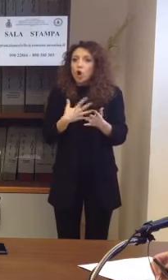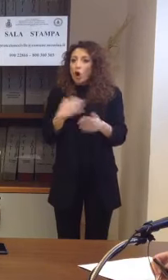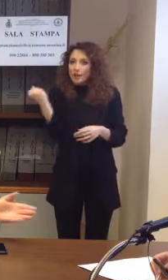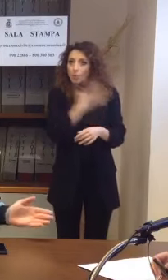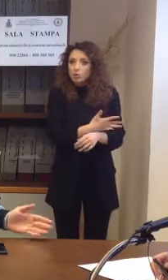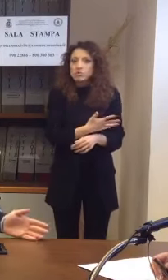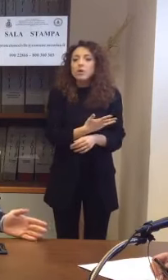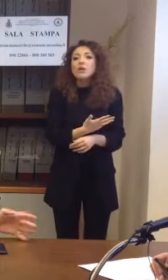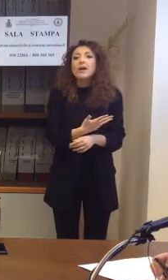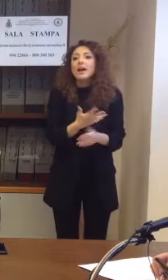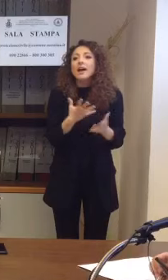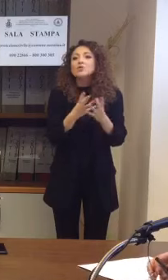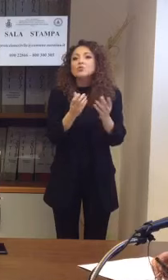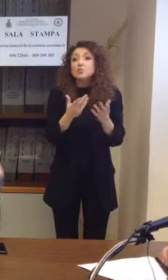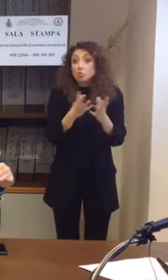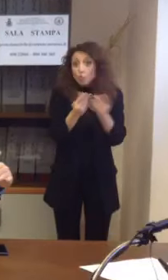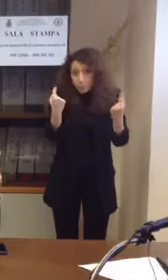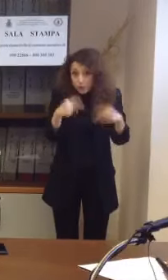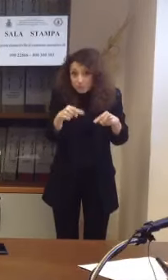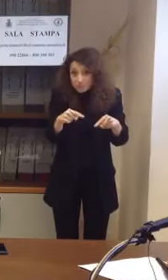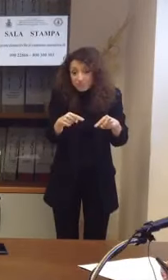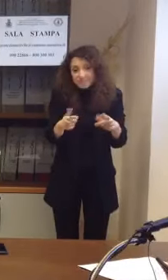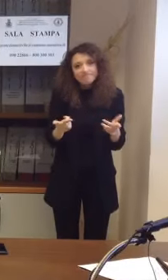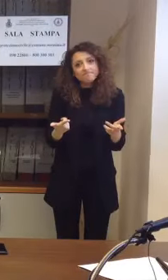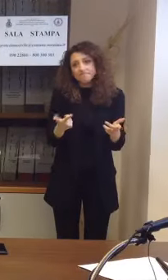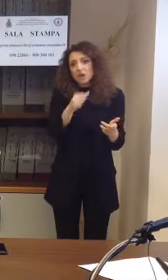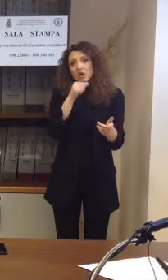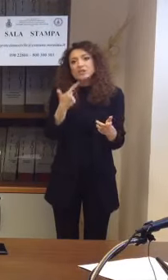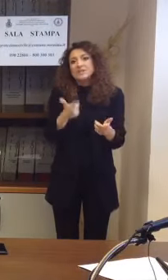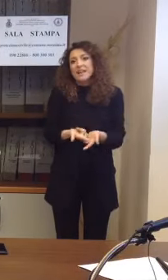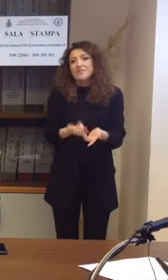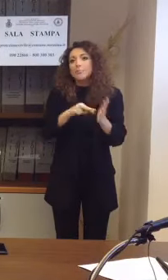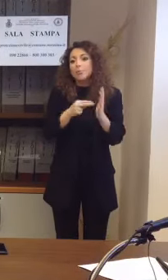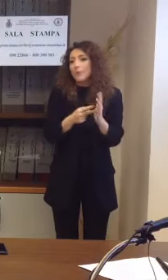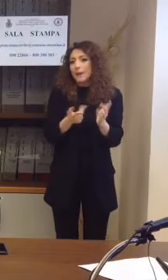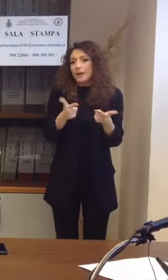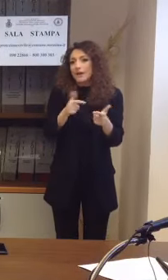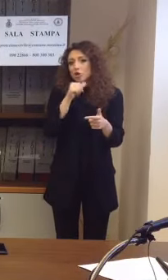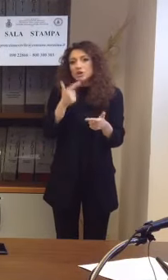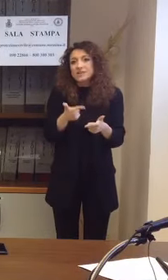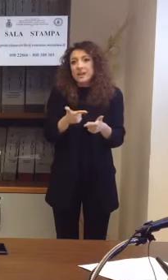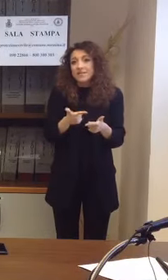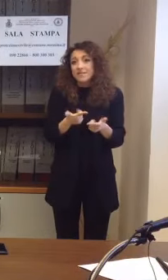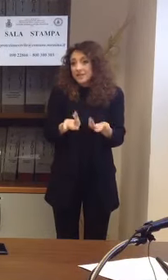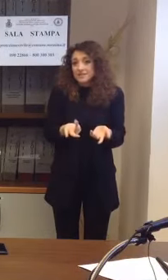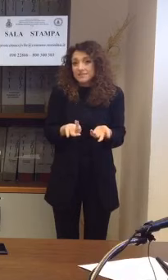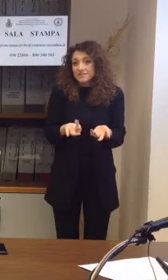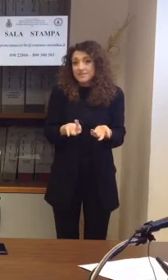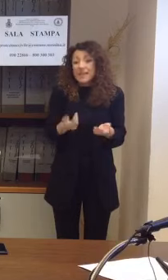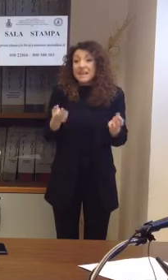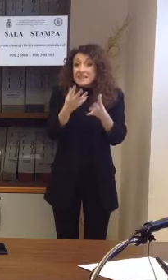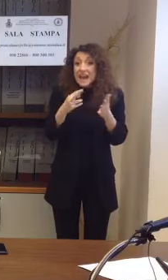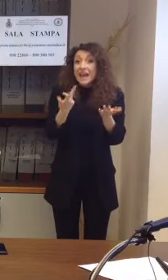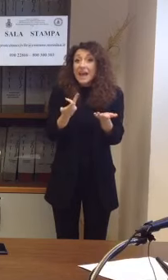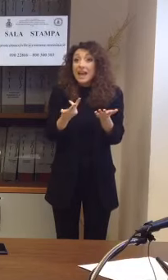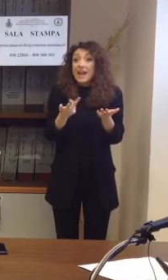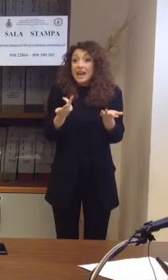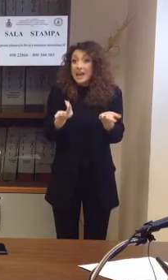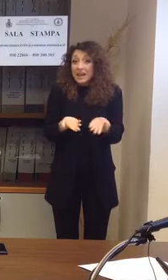risolto comunque il problema. Fare l'agnello sacrificale se ha un senso, se non ha senso eliminare un rappresentante